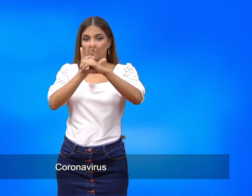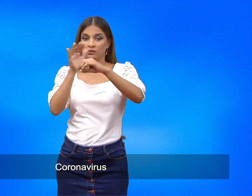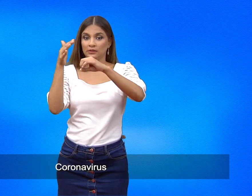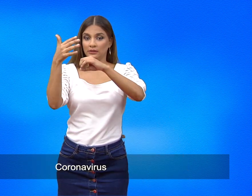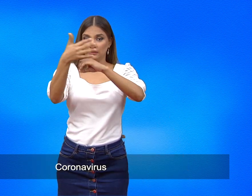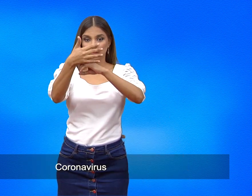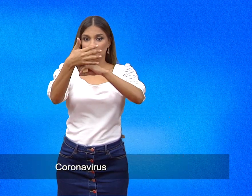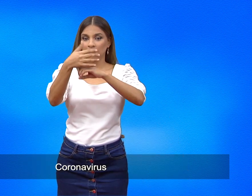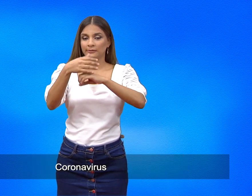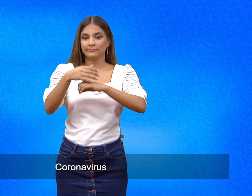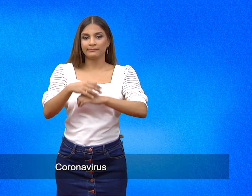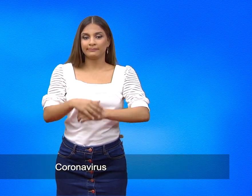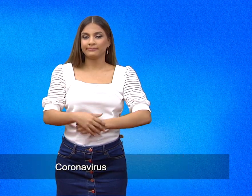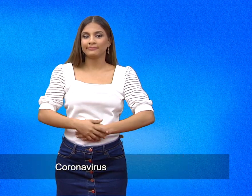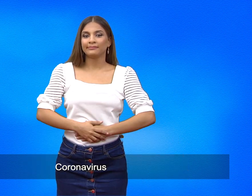y coronavirus